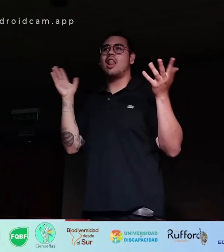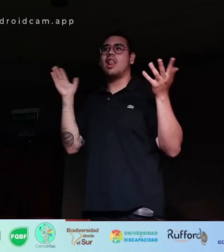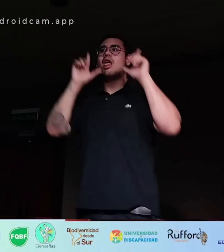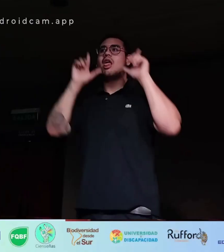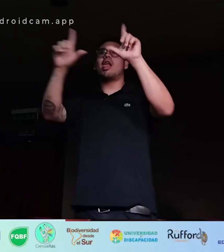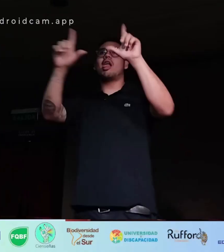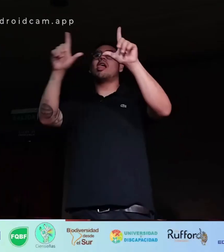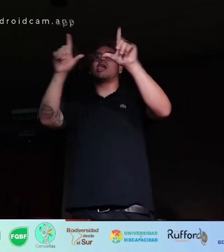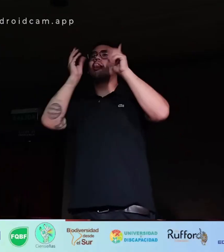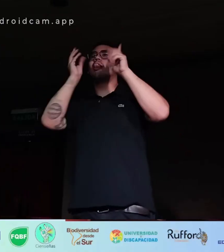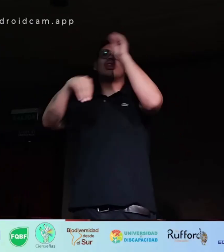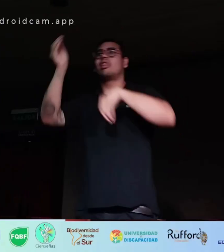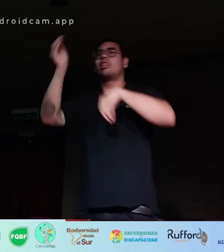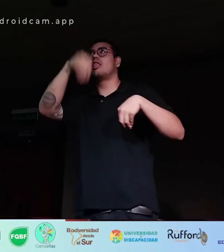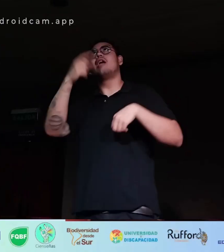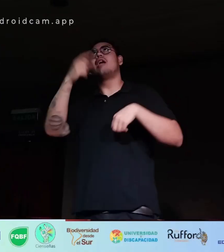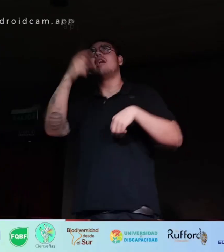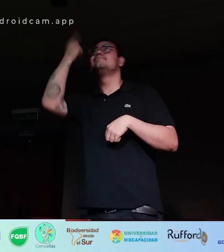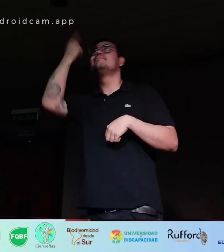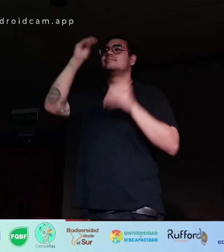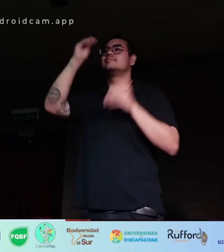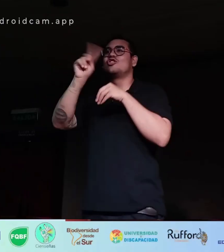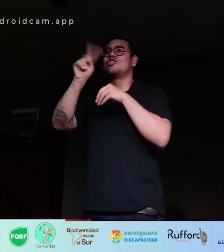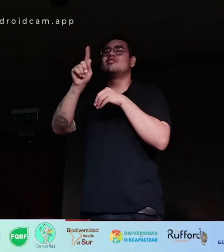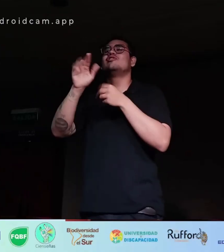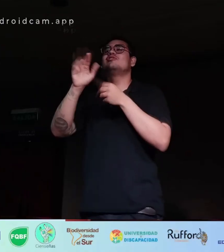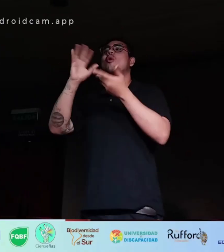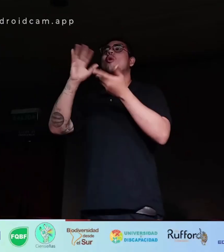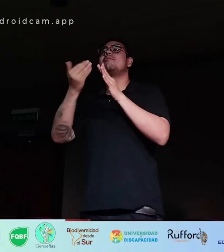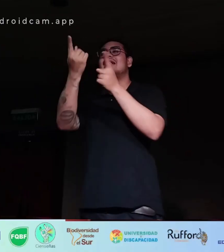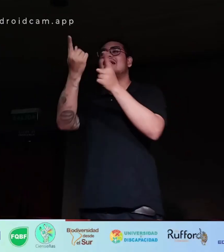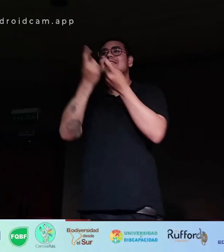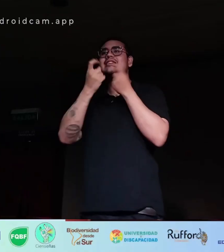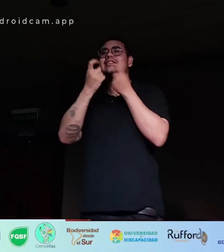más variedad, por decirlo. Exacto. Sí, sí, sí. Tal cual, sí, sí.